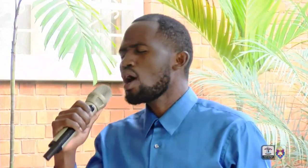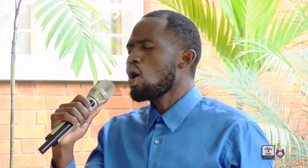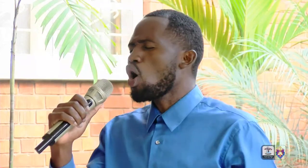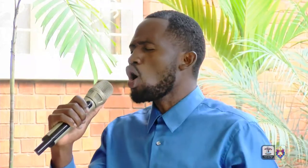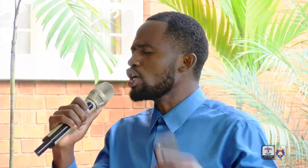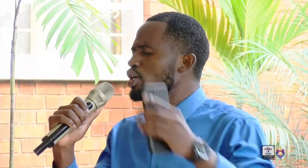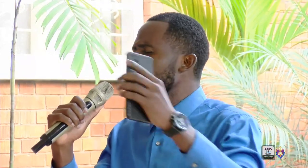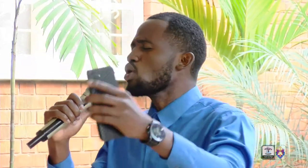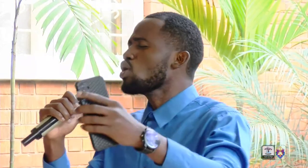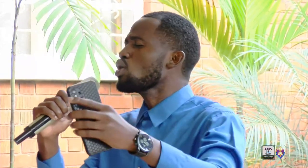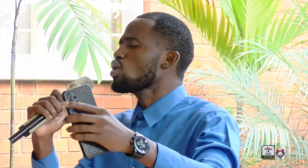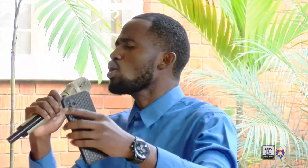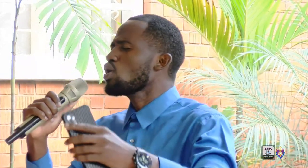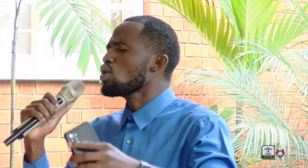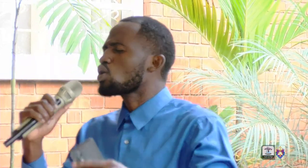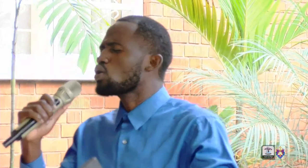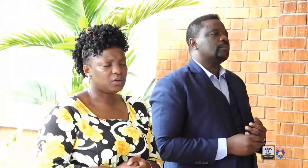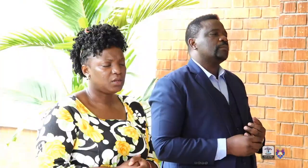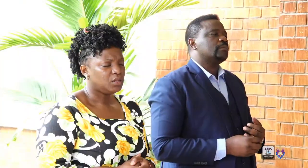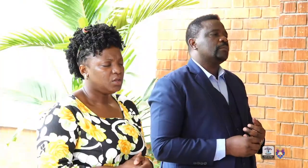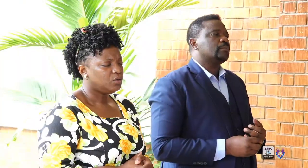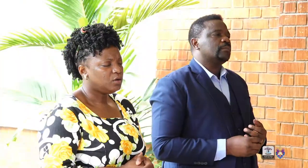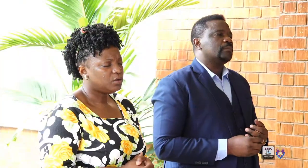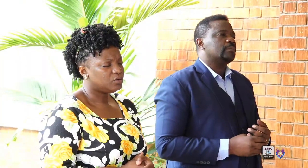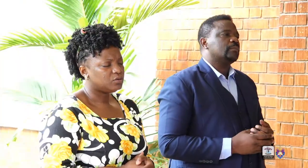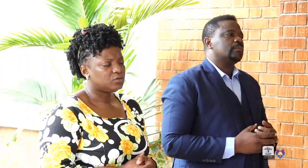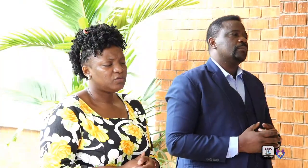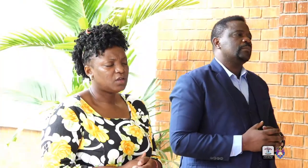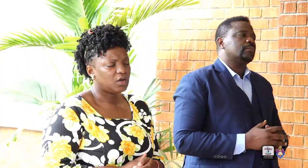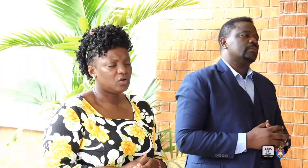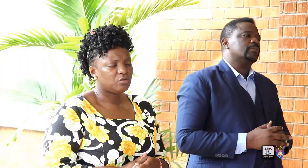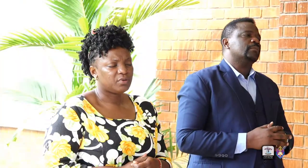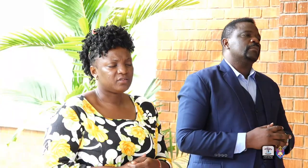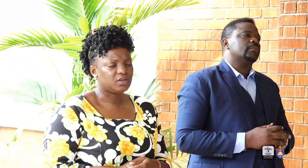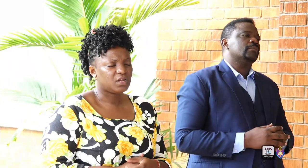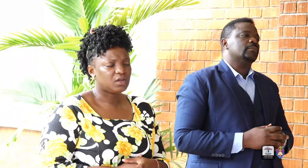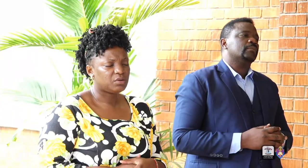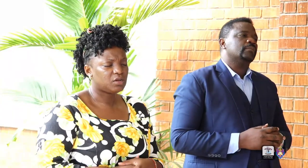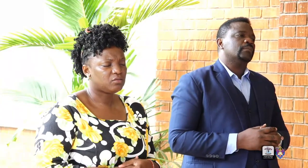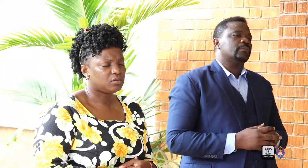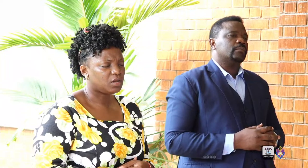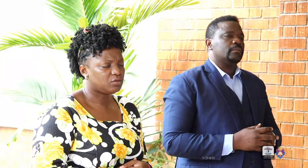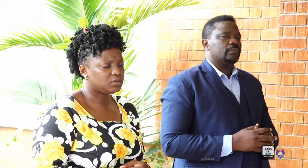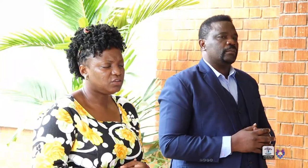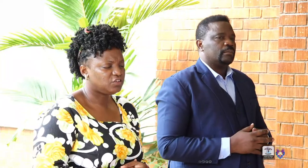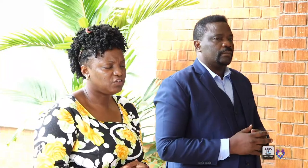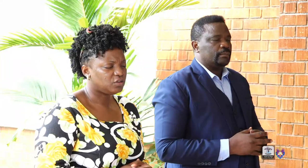Oli mukulu mubuli